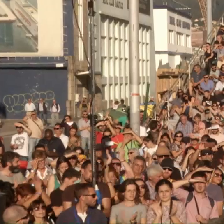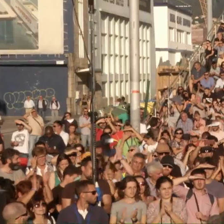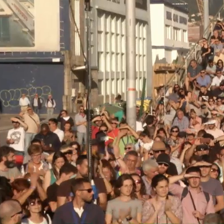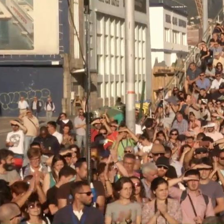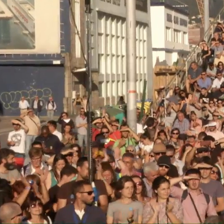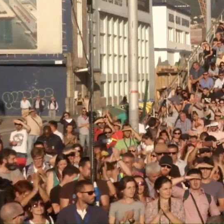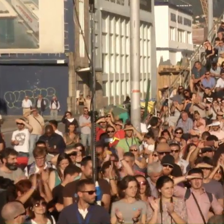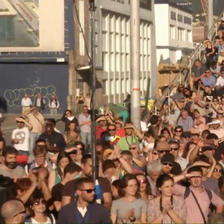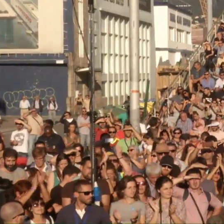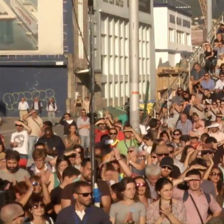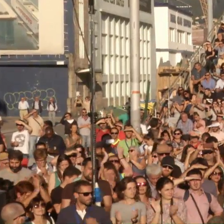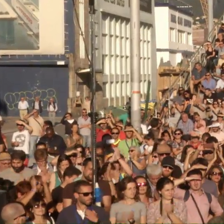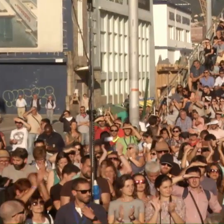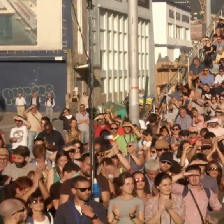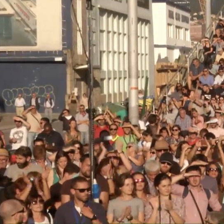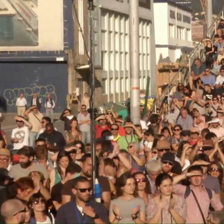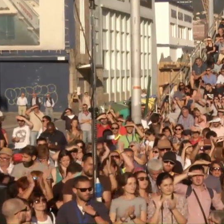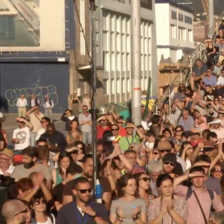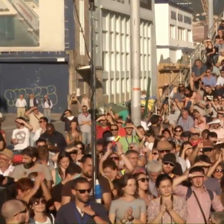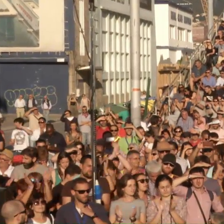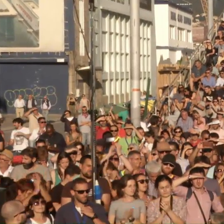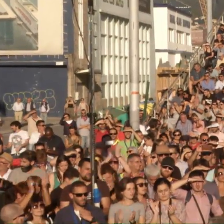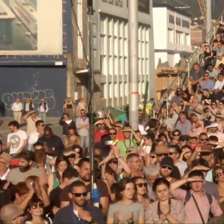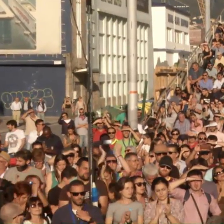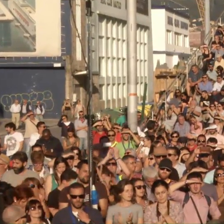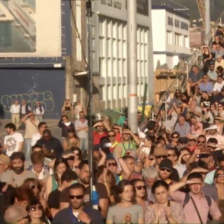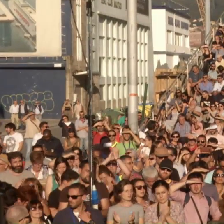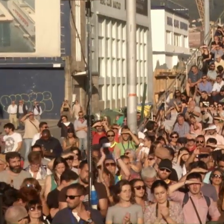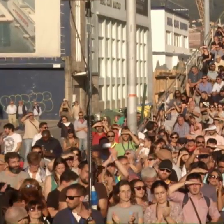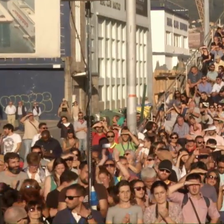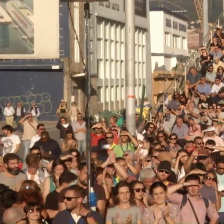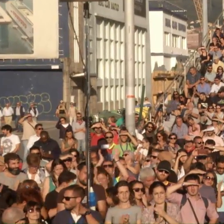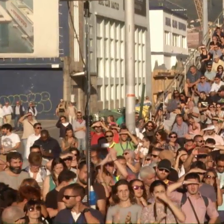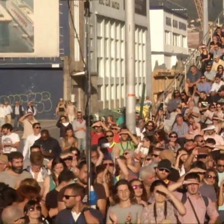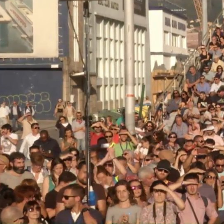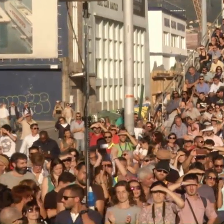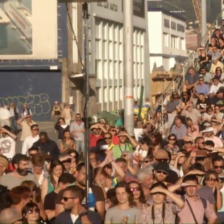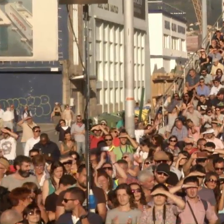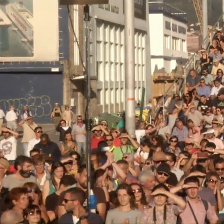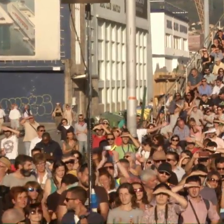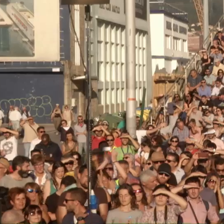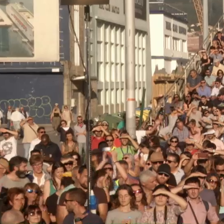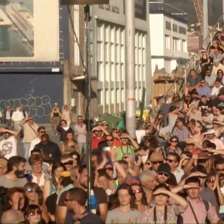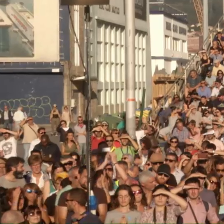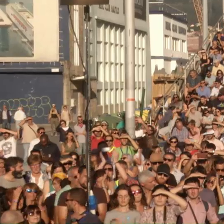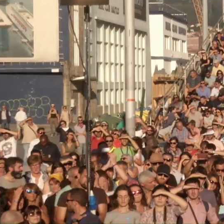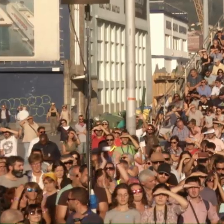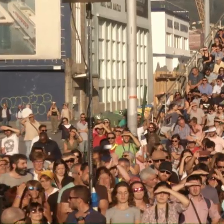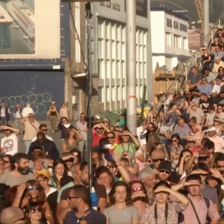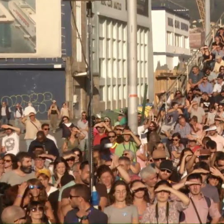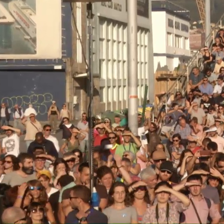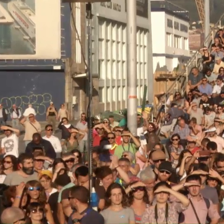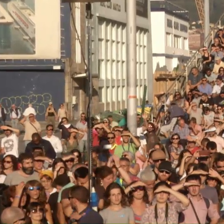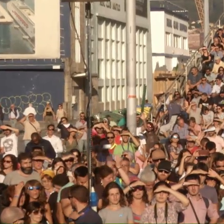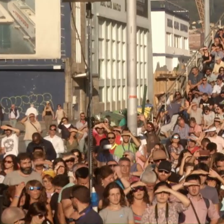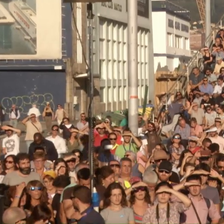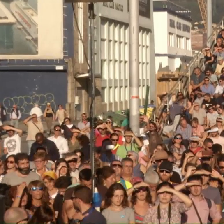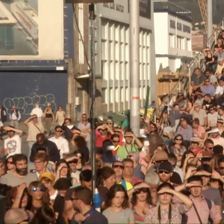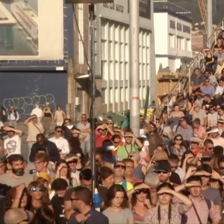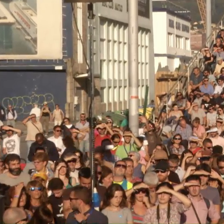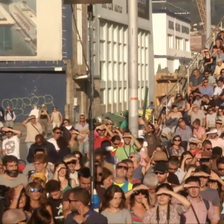Que a nadie se le olvide que en muchas comunidades autónomas somos imprescindibles. Y que la Asunta de Galicia va a tener un